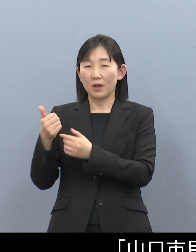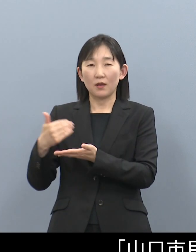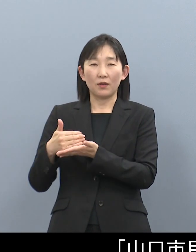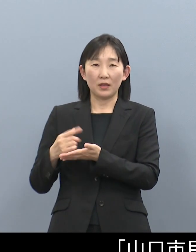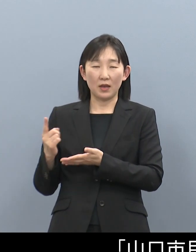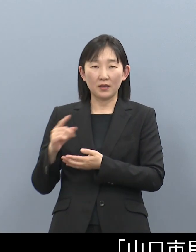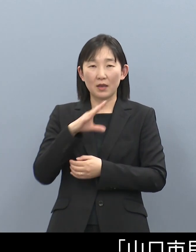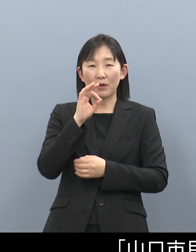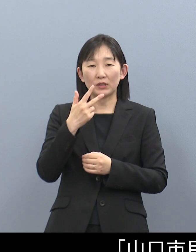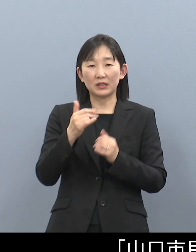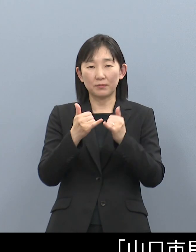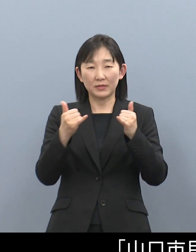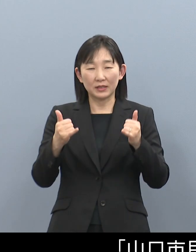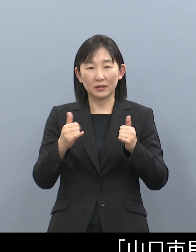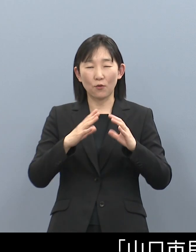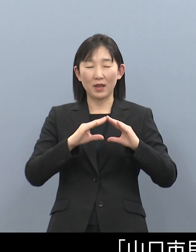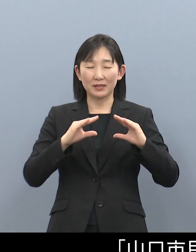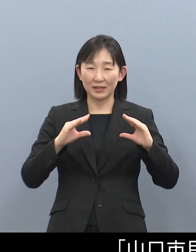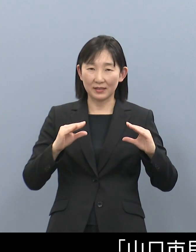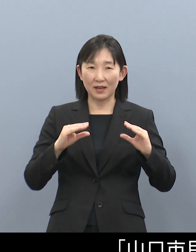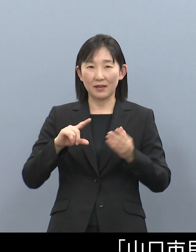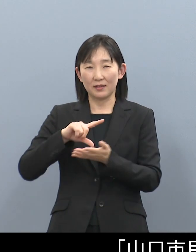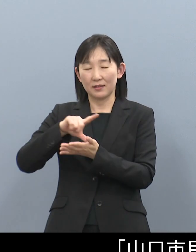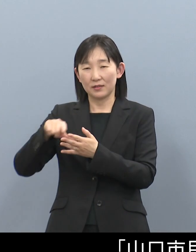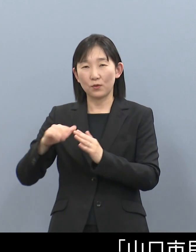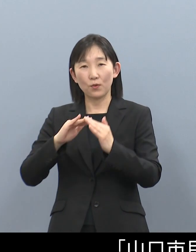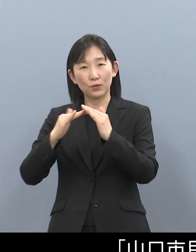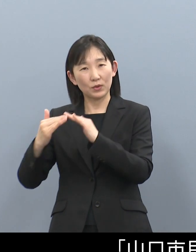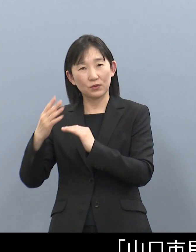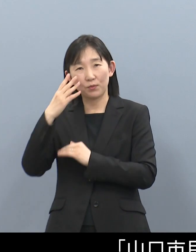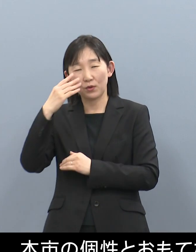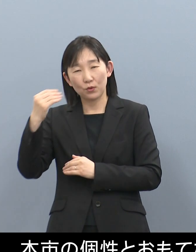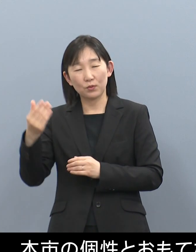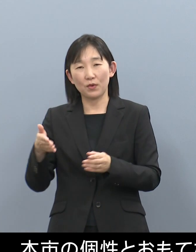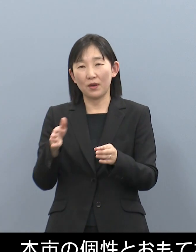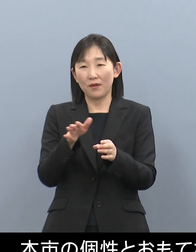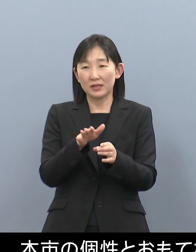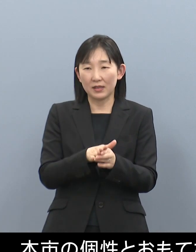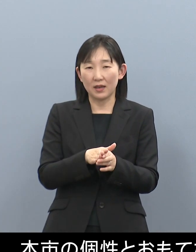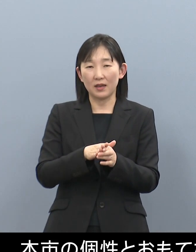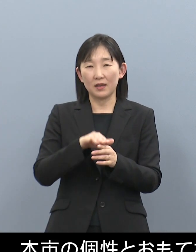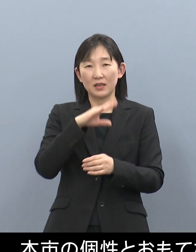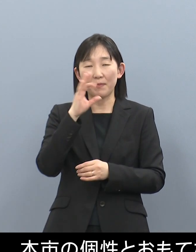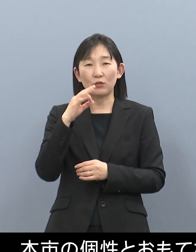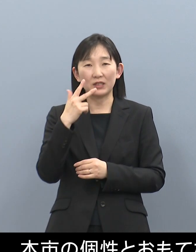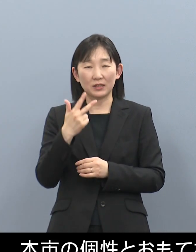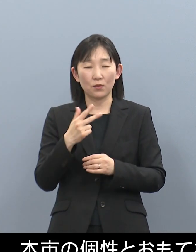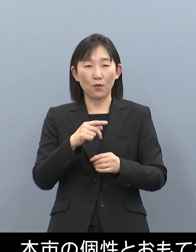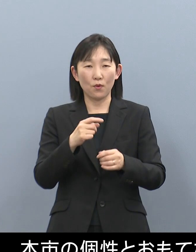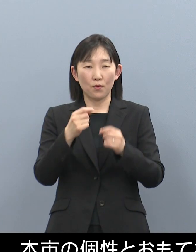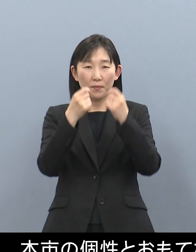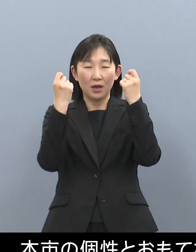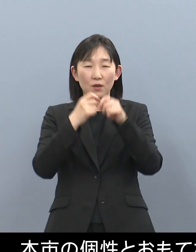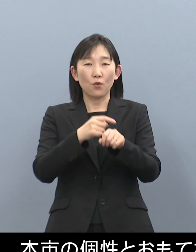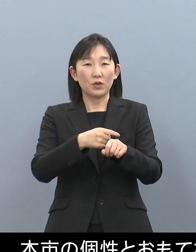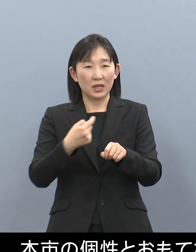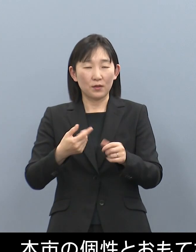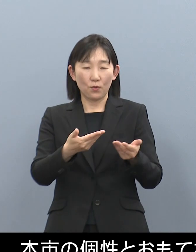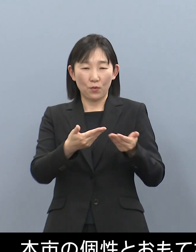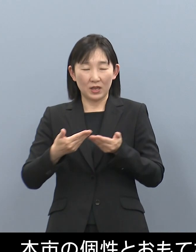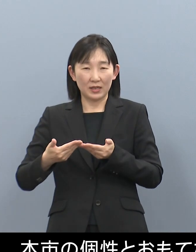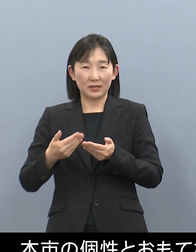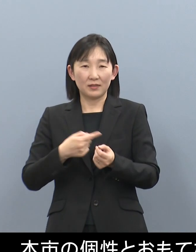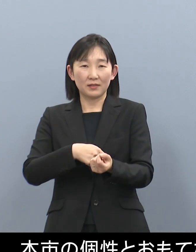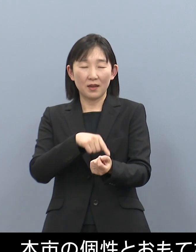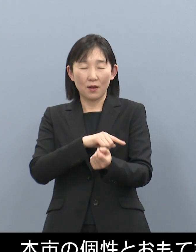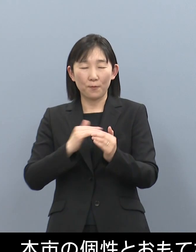口市民の優しさ地方都市としての魅力も含めた本市の個性とおもてなしの質をさらに高めてまいりたい